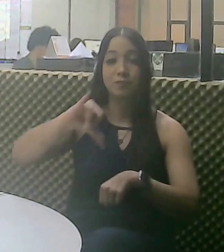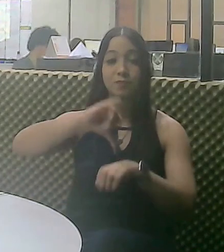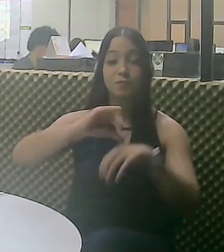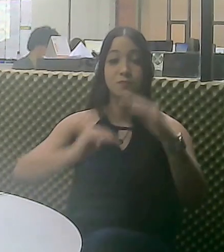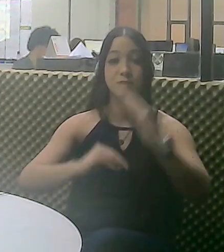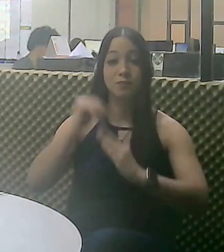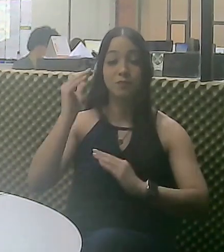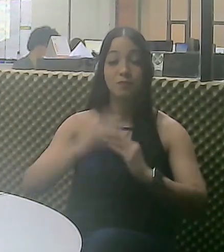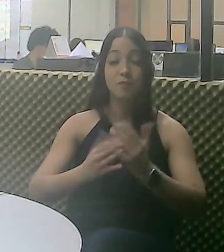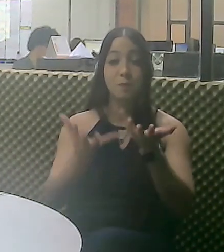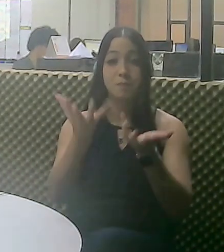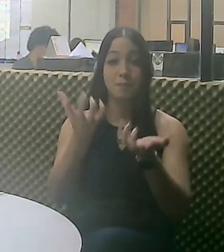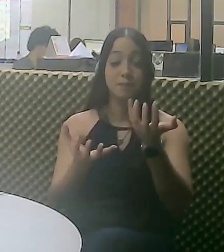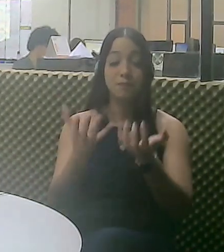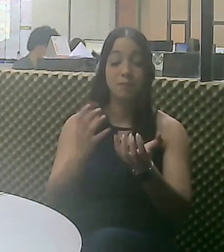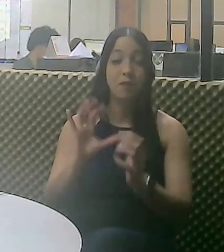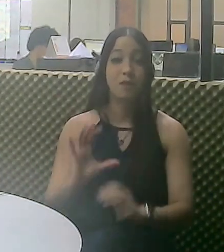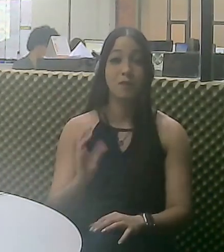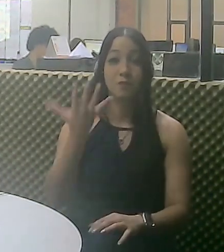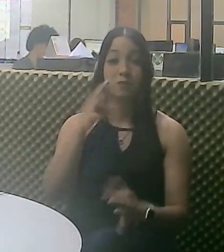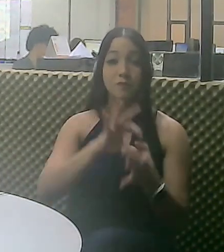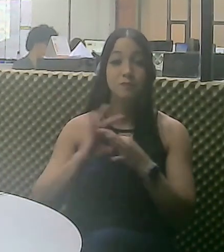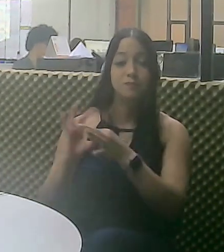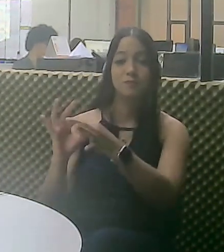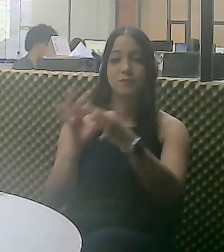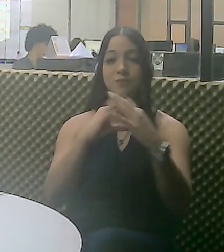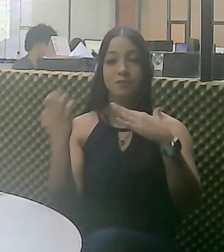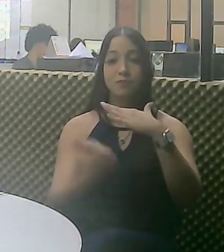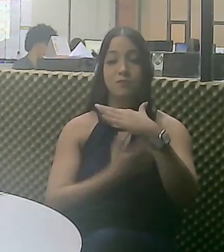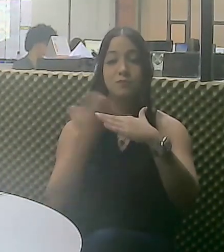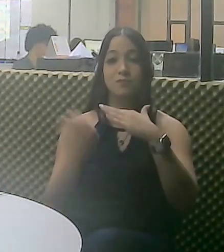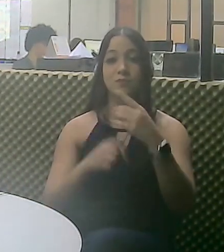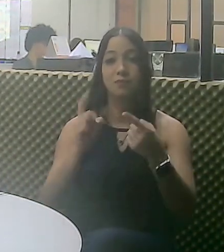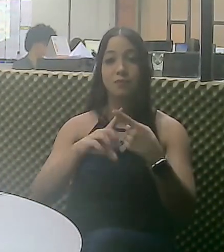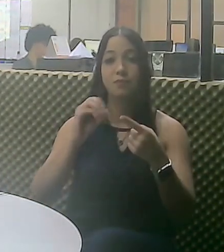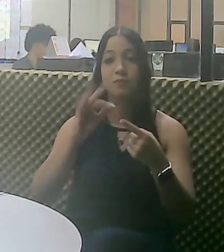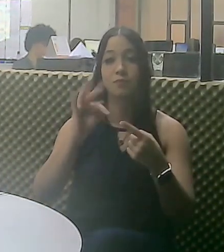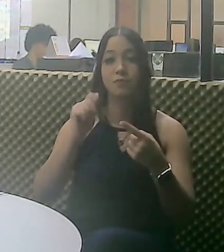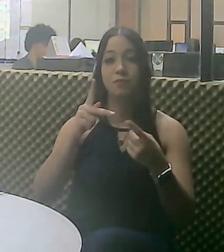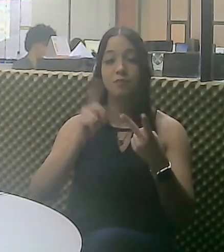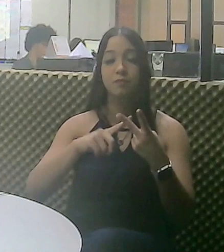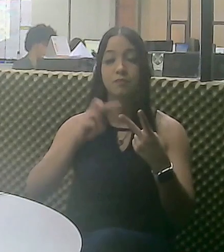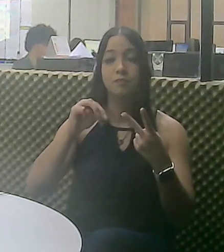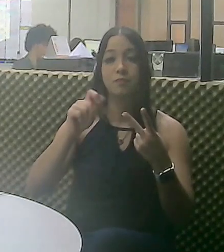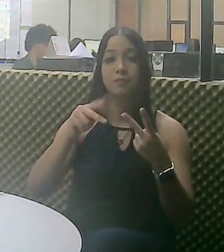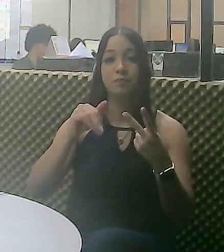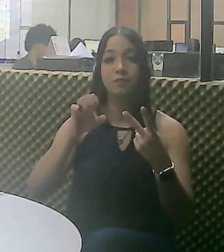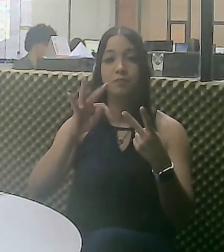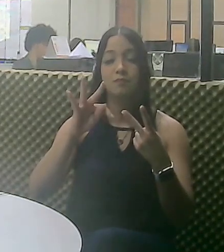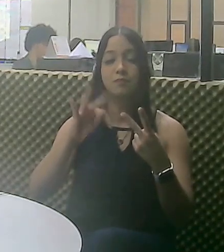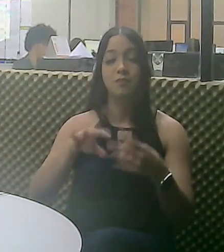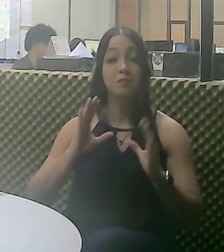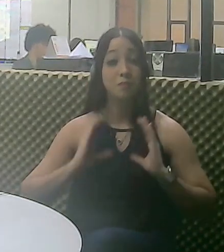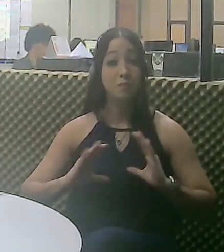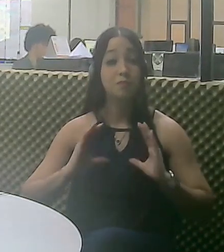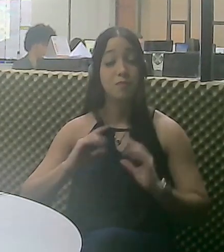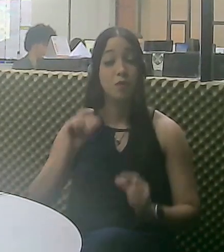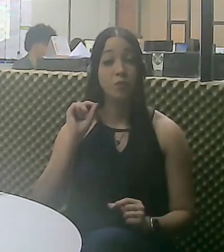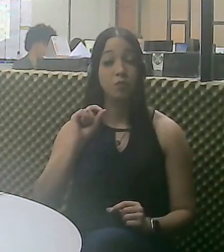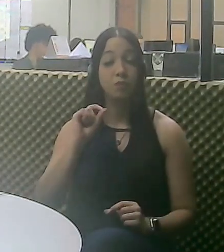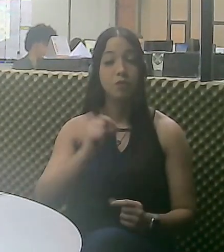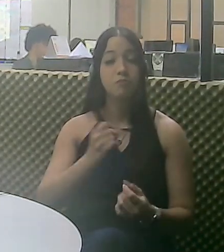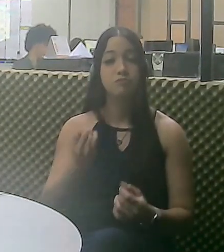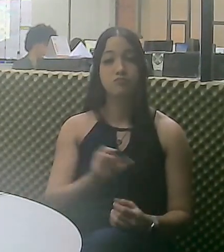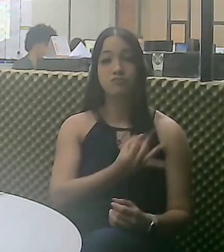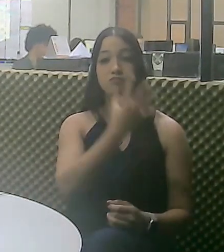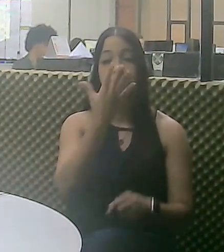centro profissionalizante Planalto é realizado em parceria com as empresas Cofap e Magneti Marelli o tá na praça consiste em